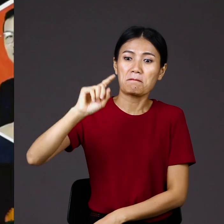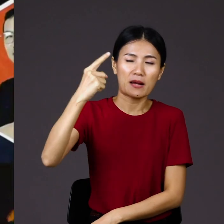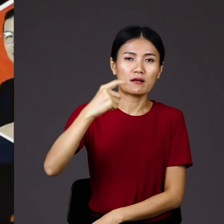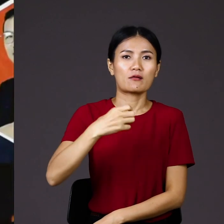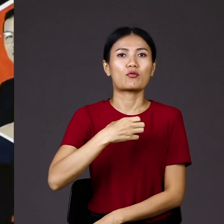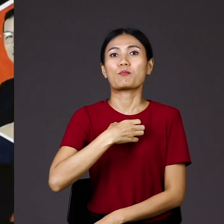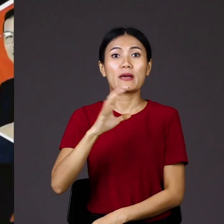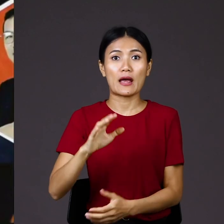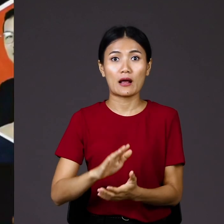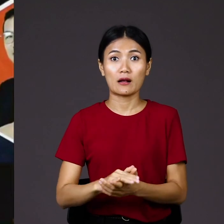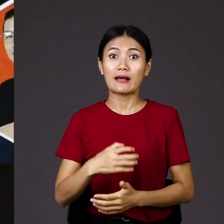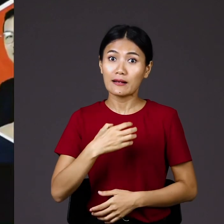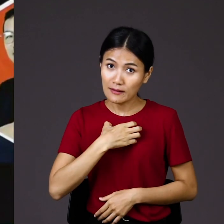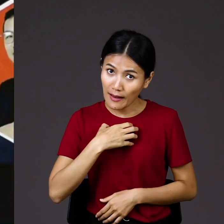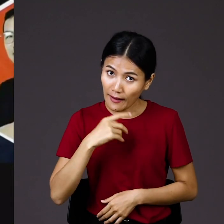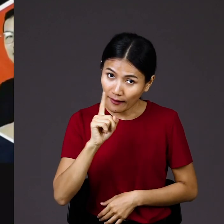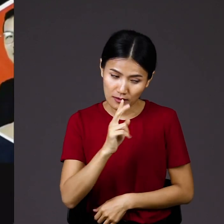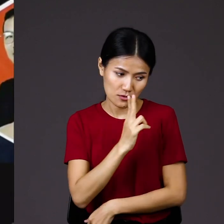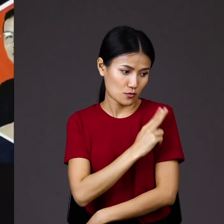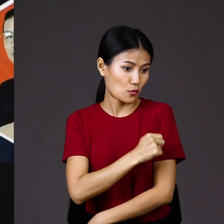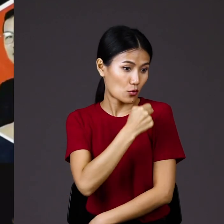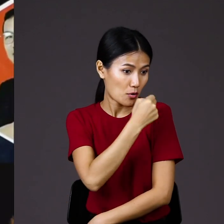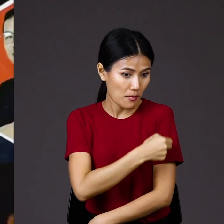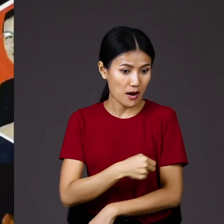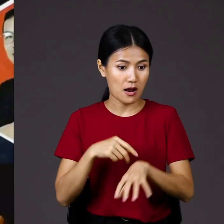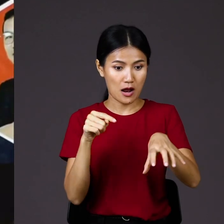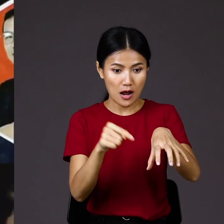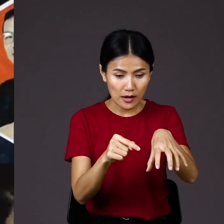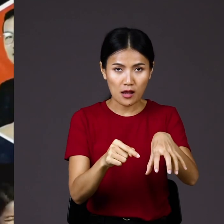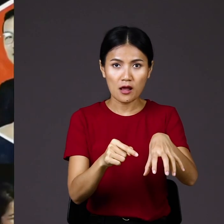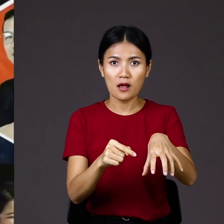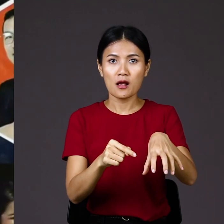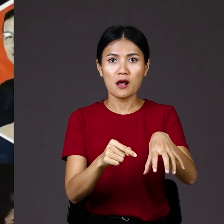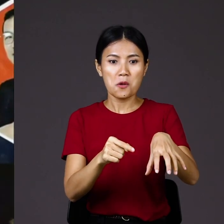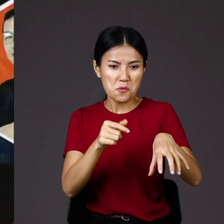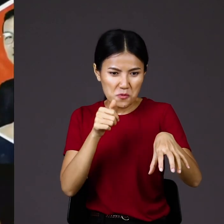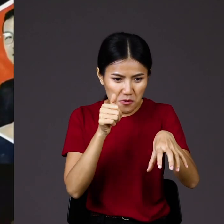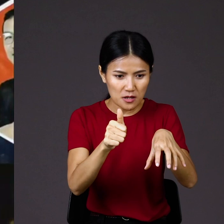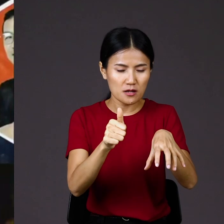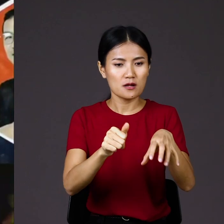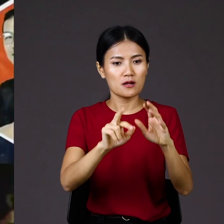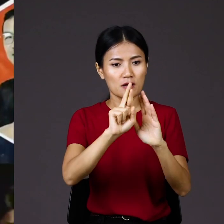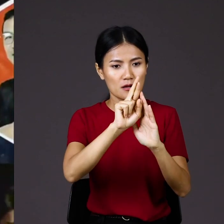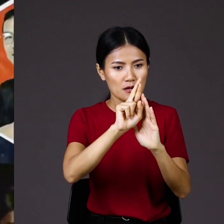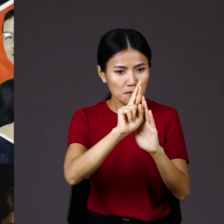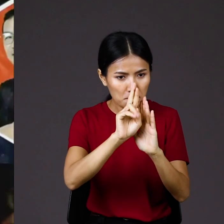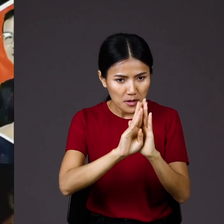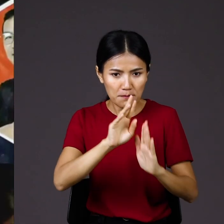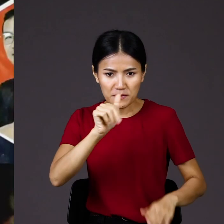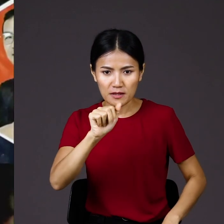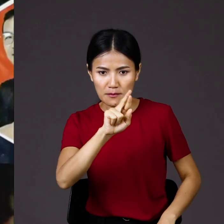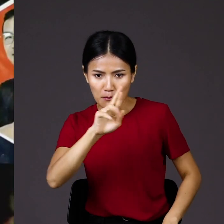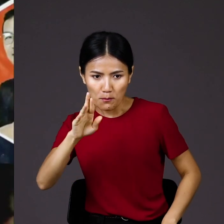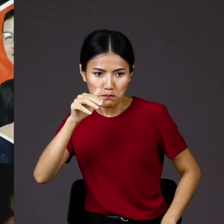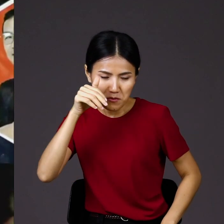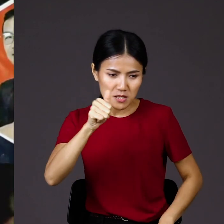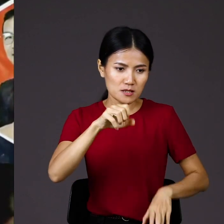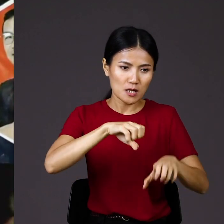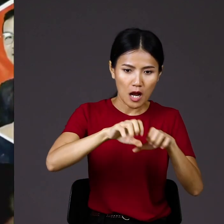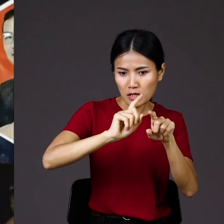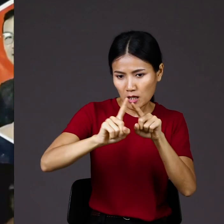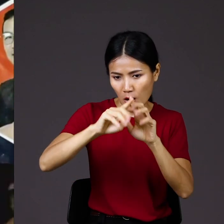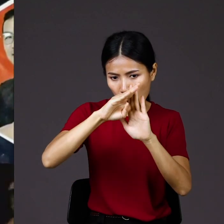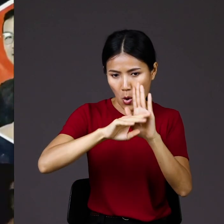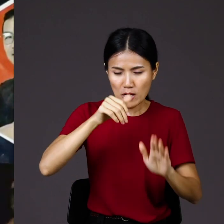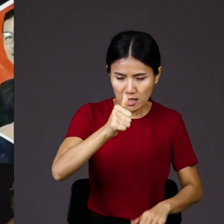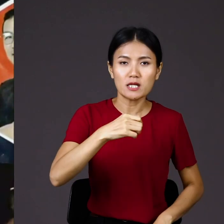าเราอยากได้โรงพยาบาลที่พร้อมใช้งานวันนี้ผมเชื่อว่าเราทำได้ผมเชื่